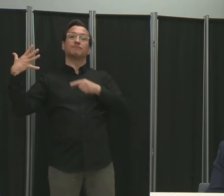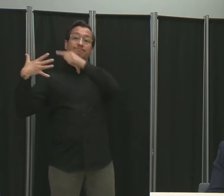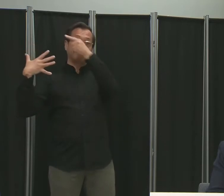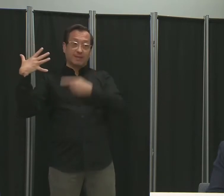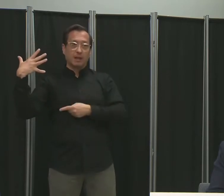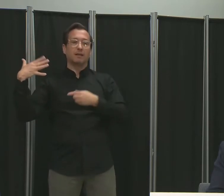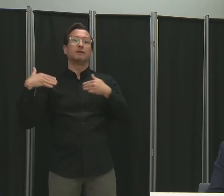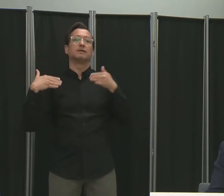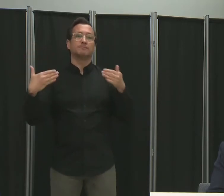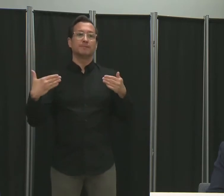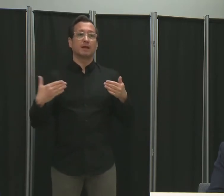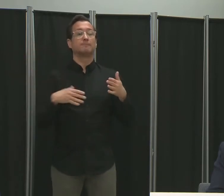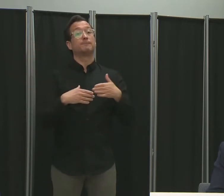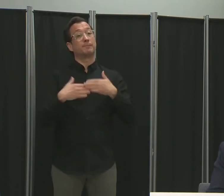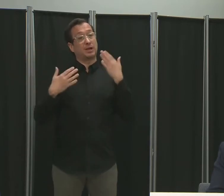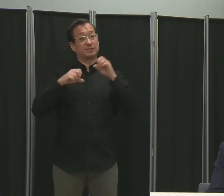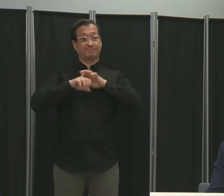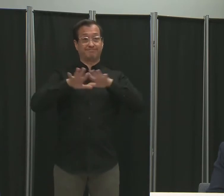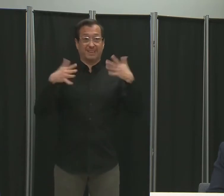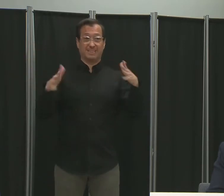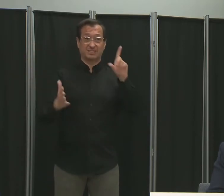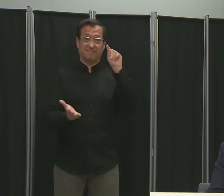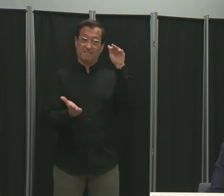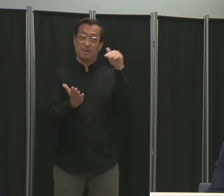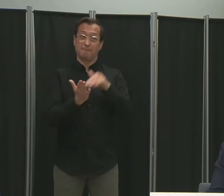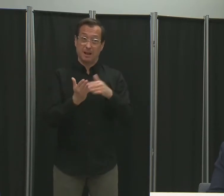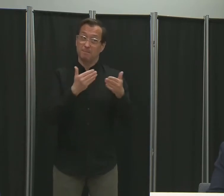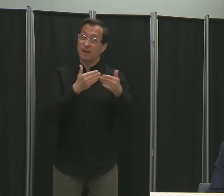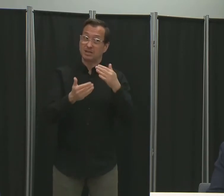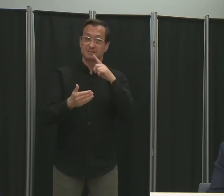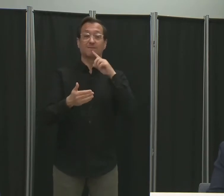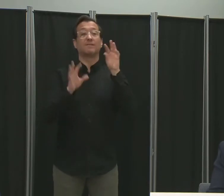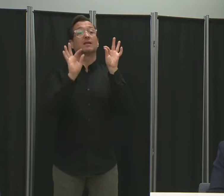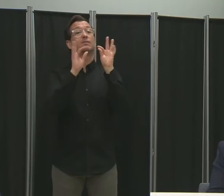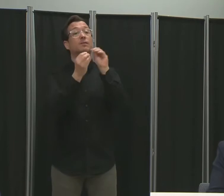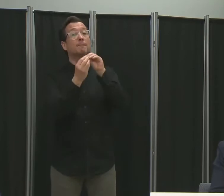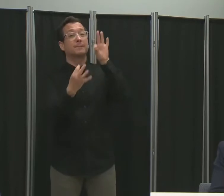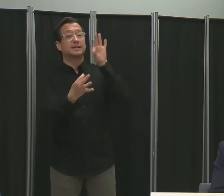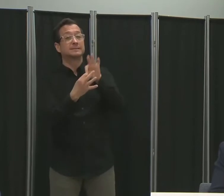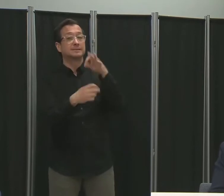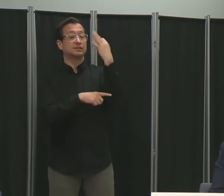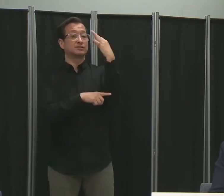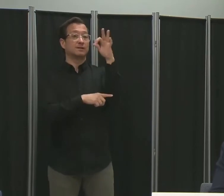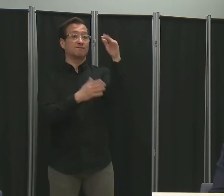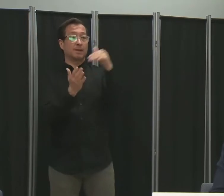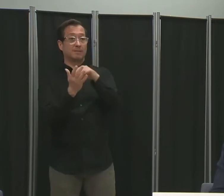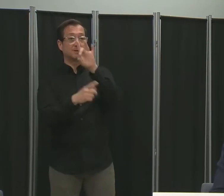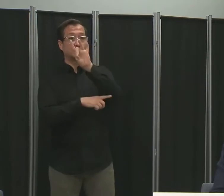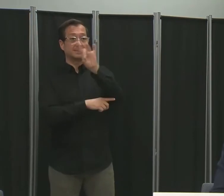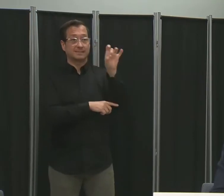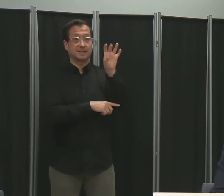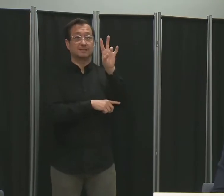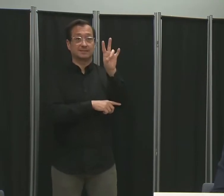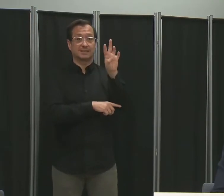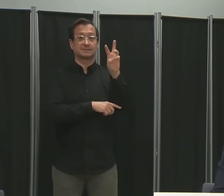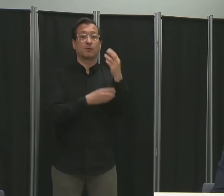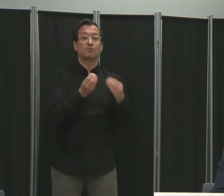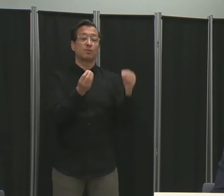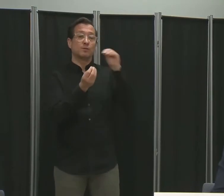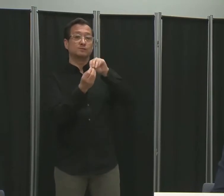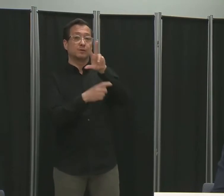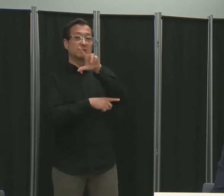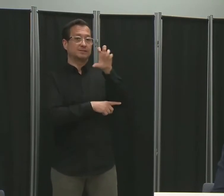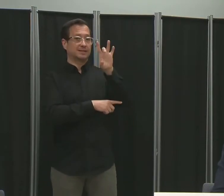20000 cadinot 1878 4,386 nouveaux cas au cours des derniers 24 heures malheureusement